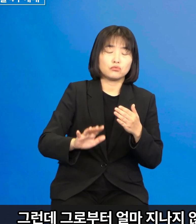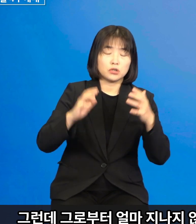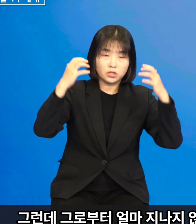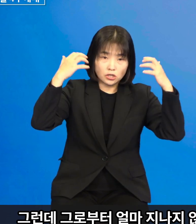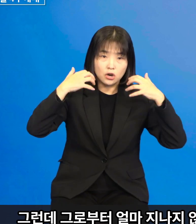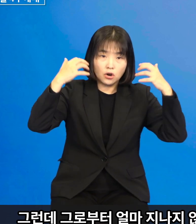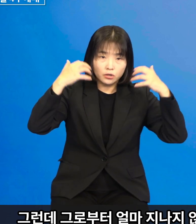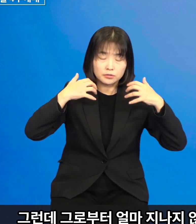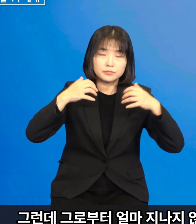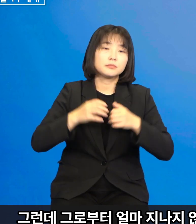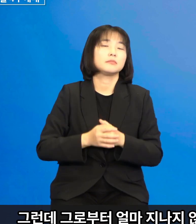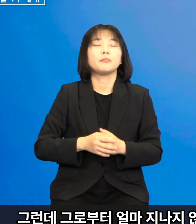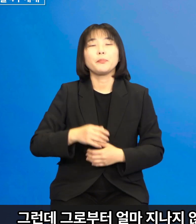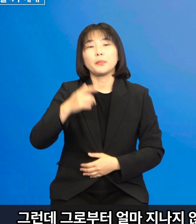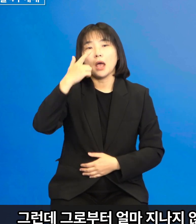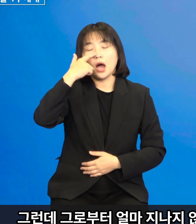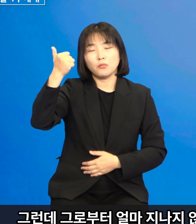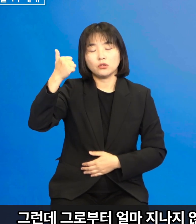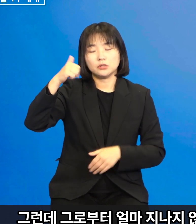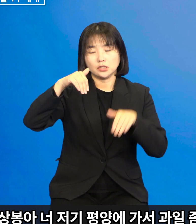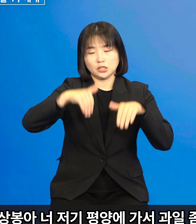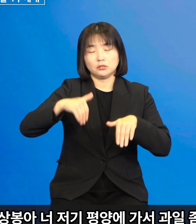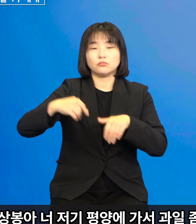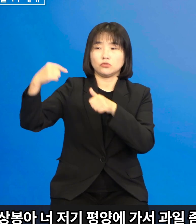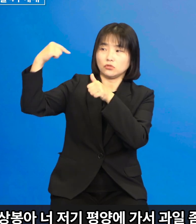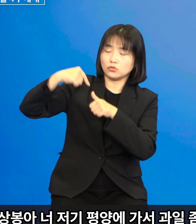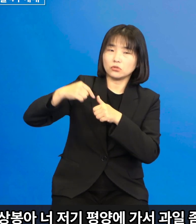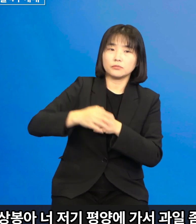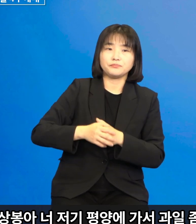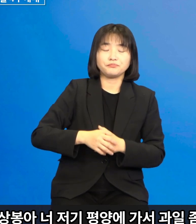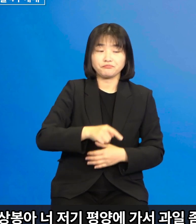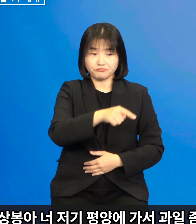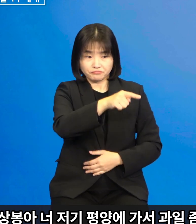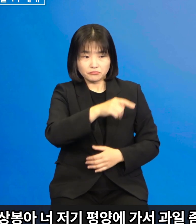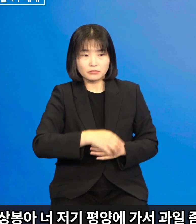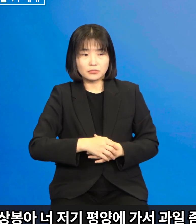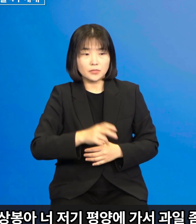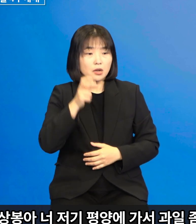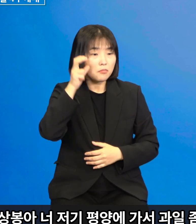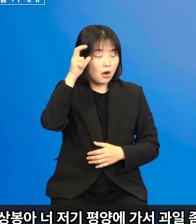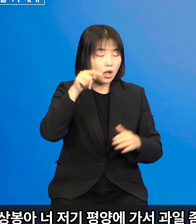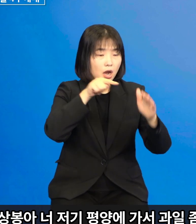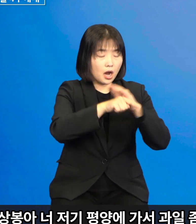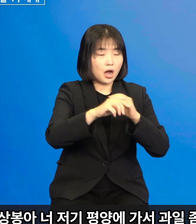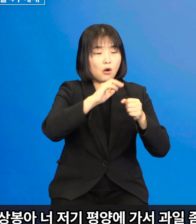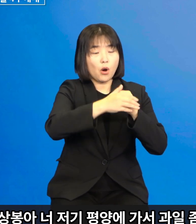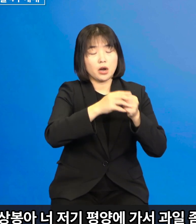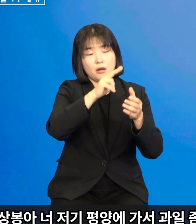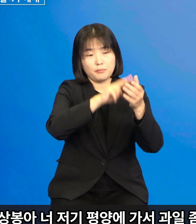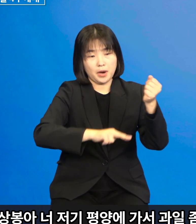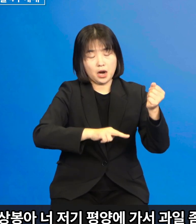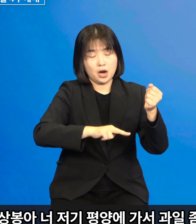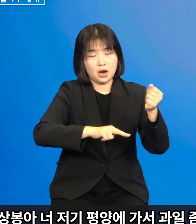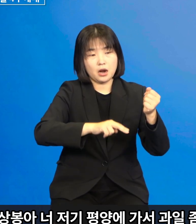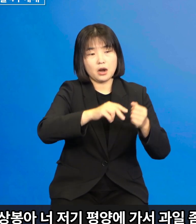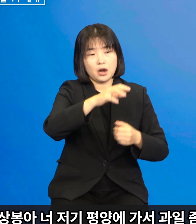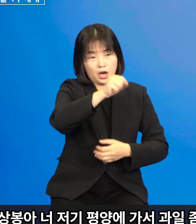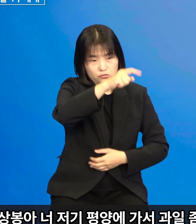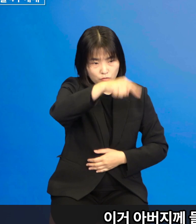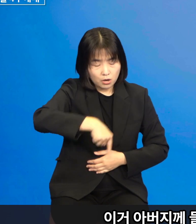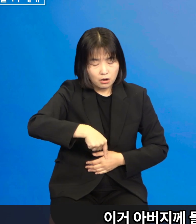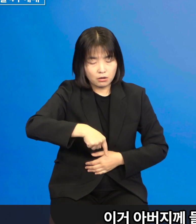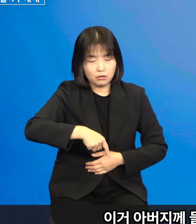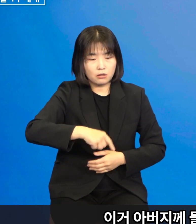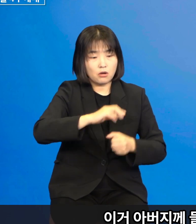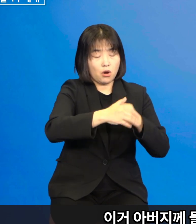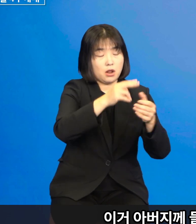여름에 아버지가 심부름을 시켜요. 황봉아, 너 저기 평양에 가서 과일 좀 팔고 오너라. 과일을 팔고 돈을 받았는데